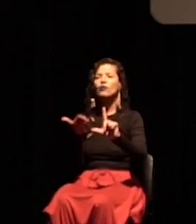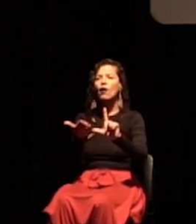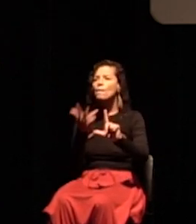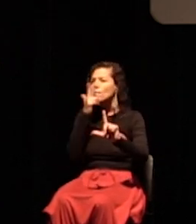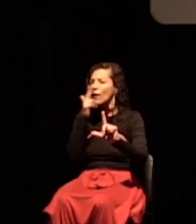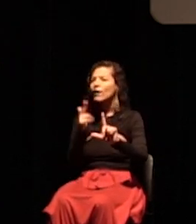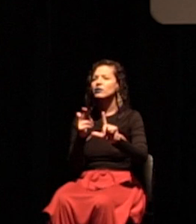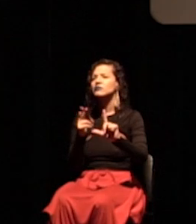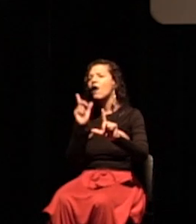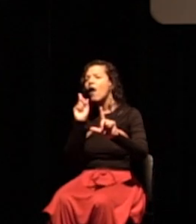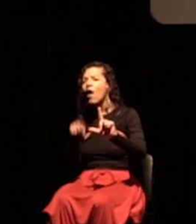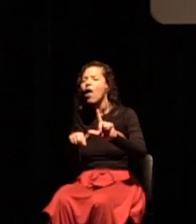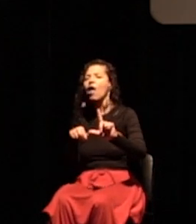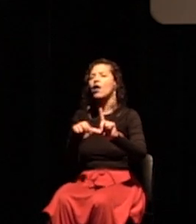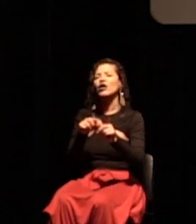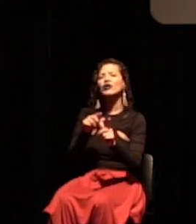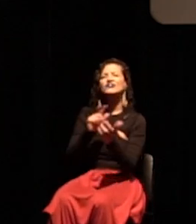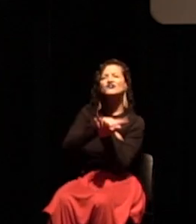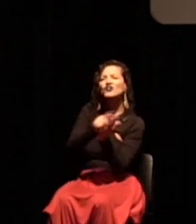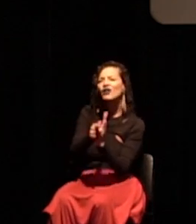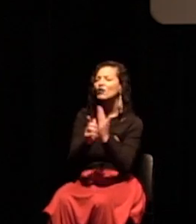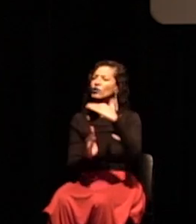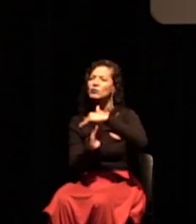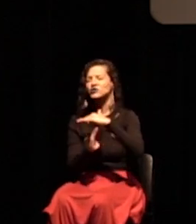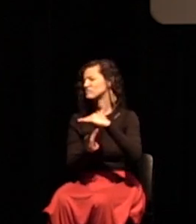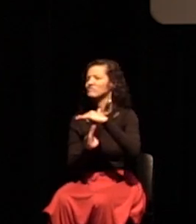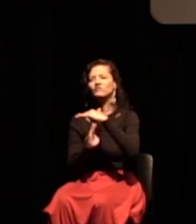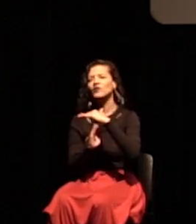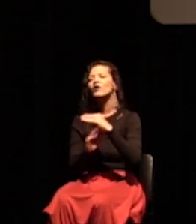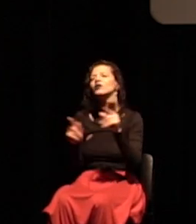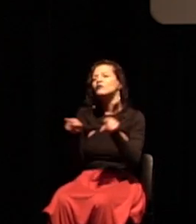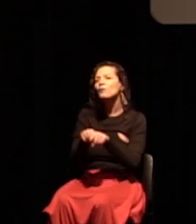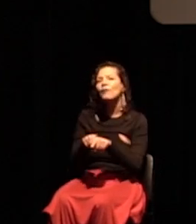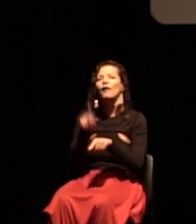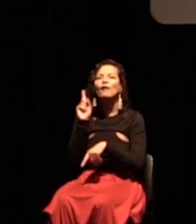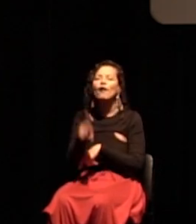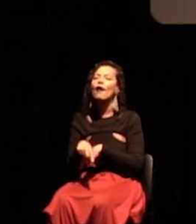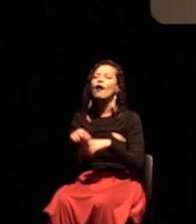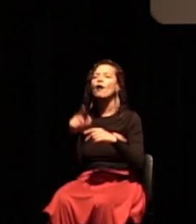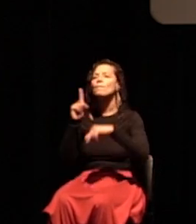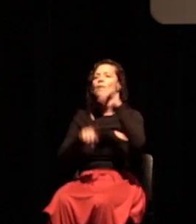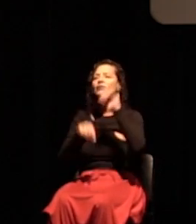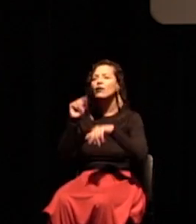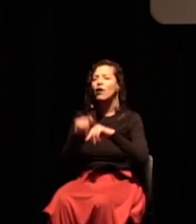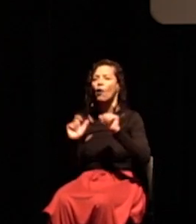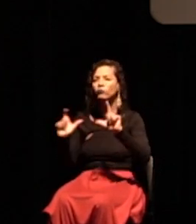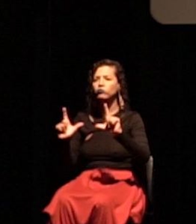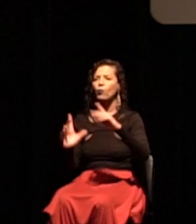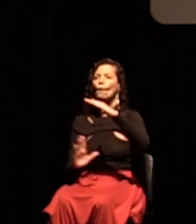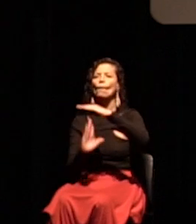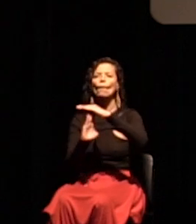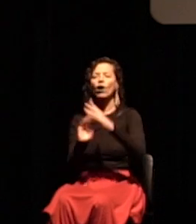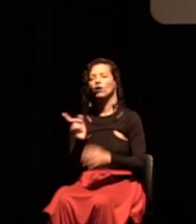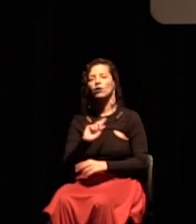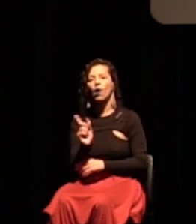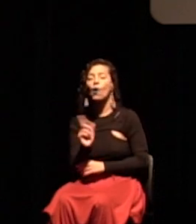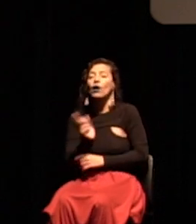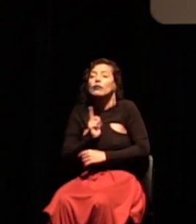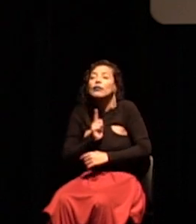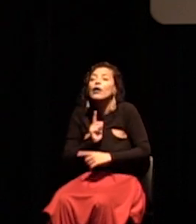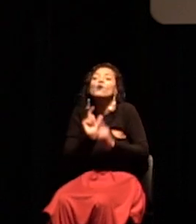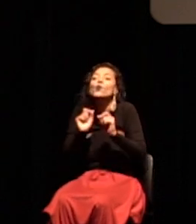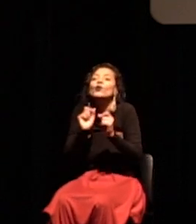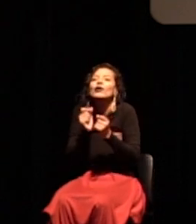enquanto género, nem enquanto elemento matérico, mas sim precisamente naquilo que ela tem de